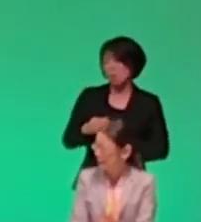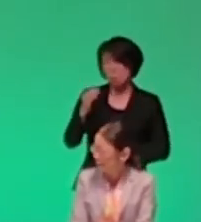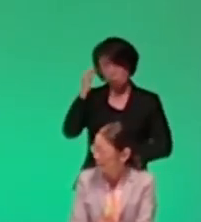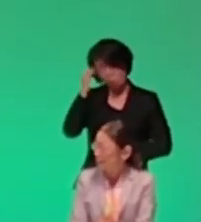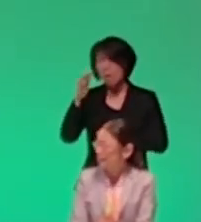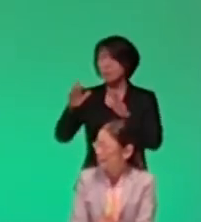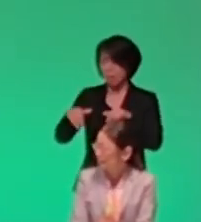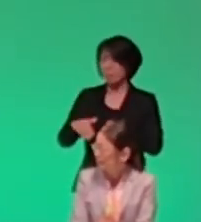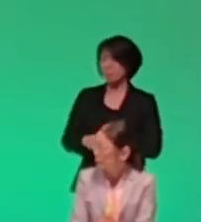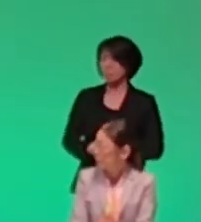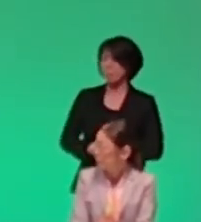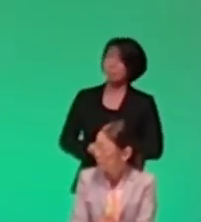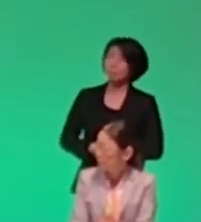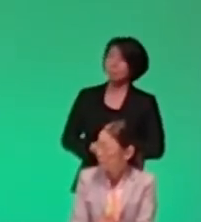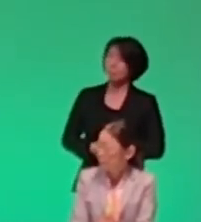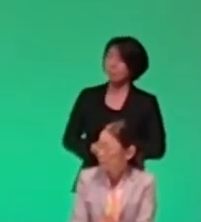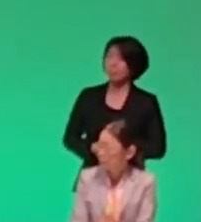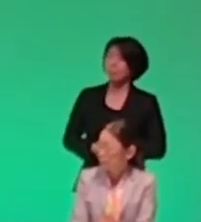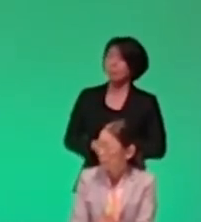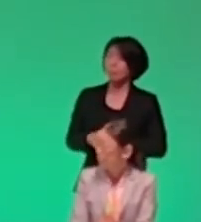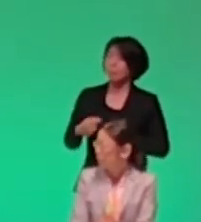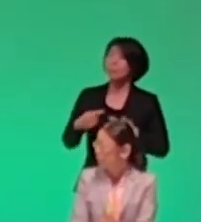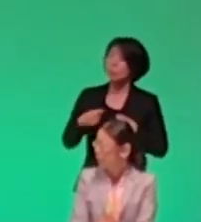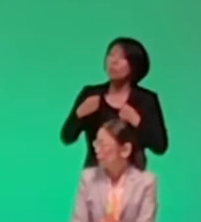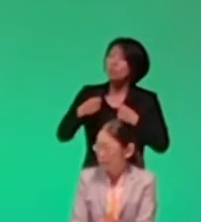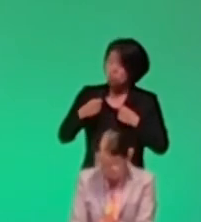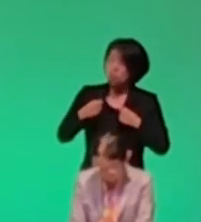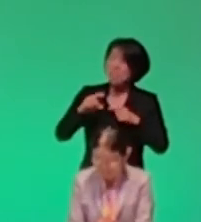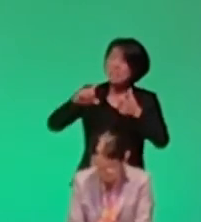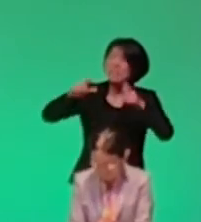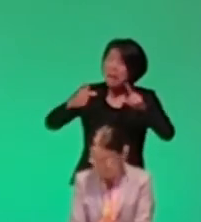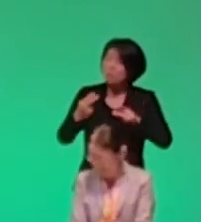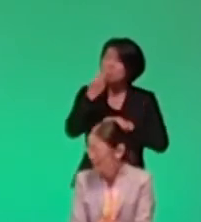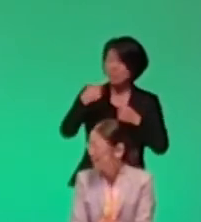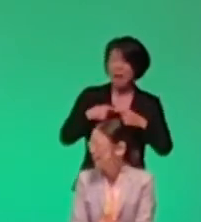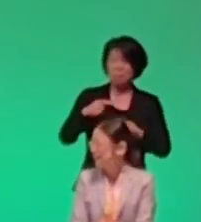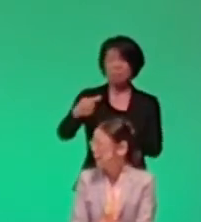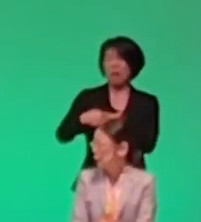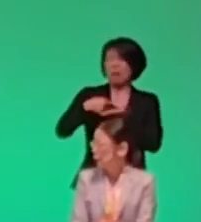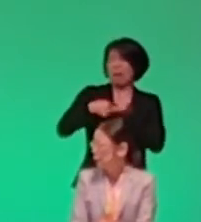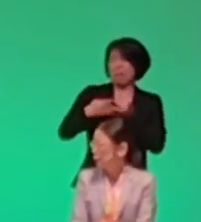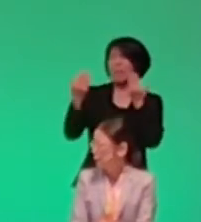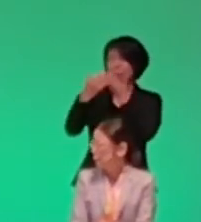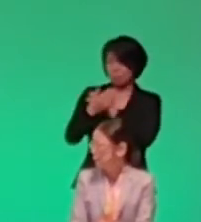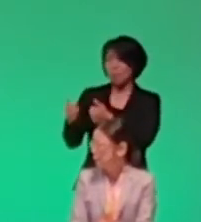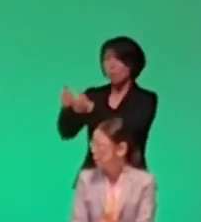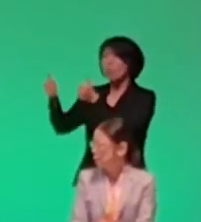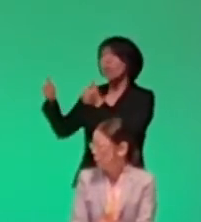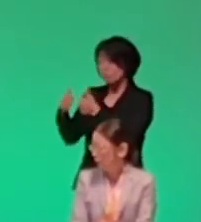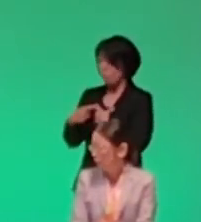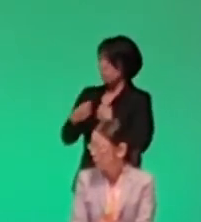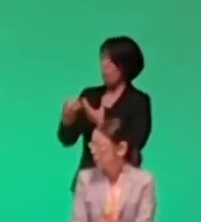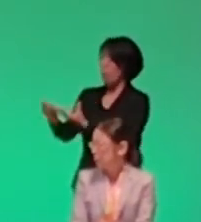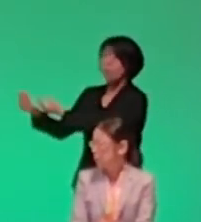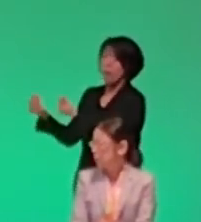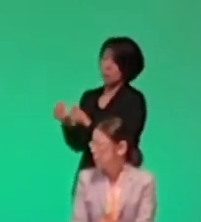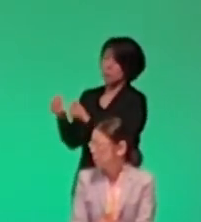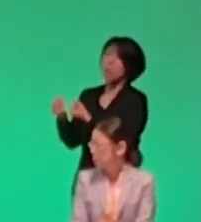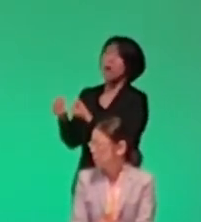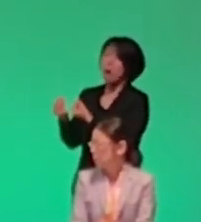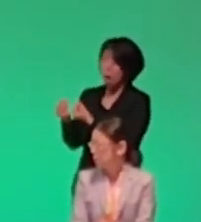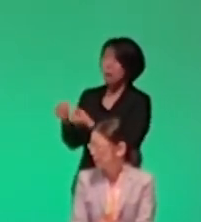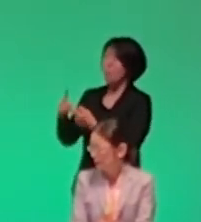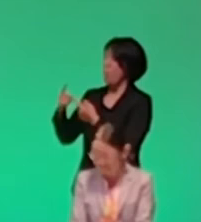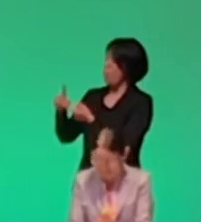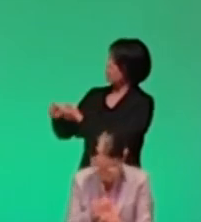、それでちょっと風変わりな服を着ると叩かれるみたいな。で男の人はもうみんな同じだから、似合